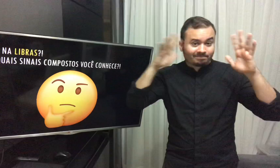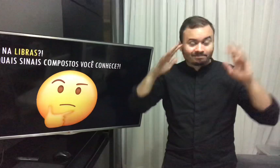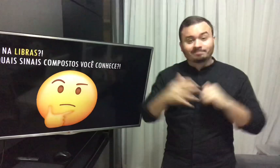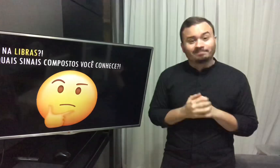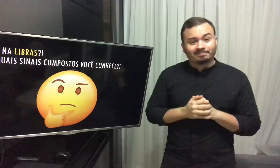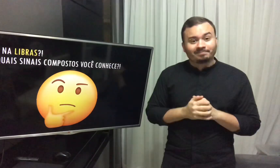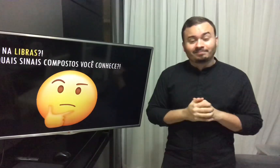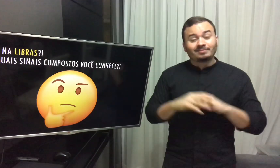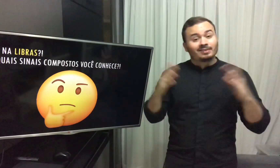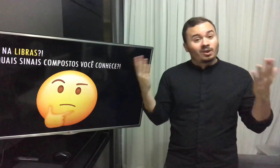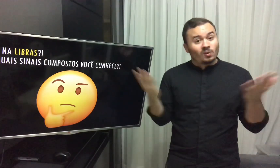Pensem um pouco.